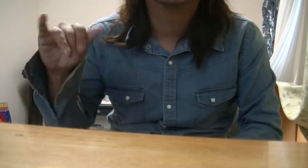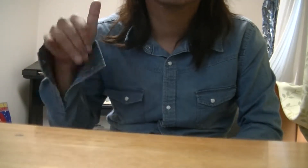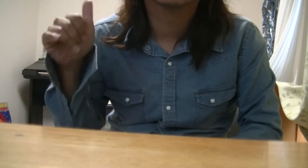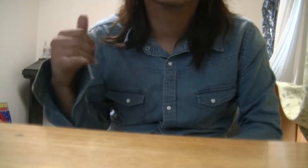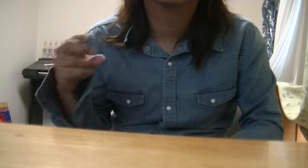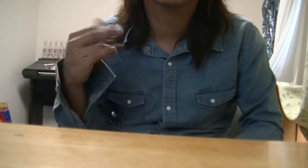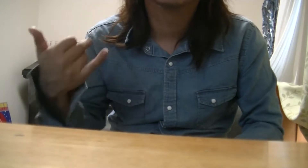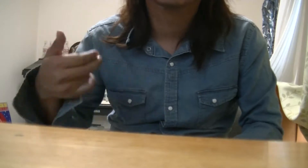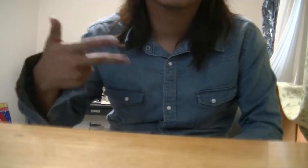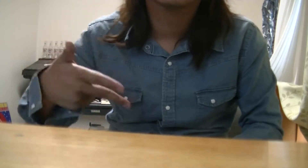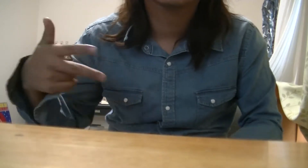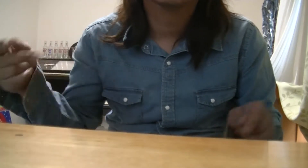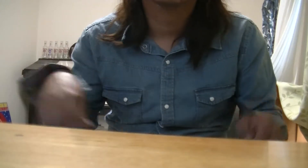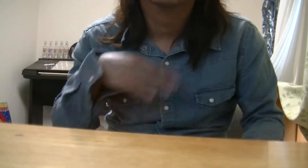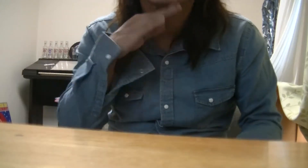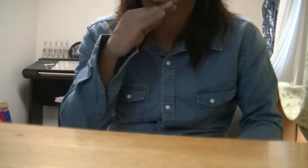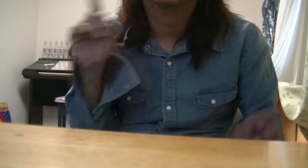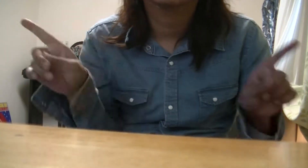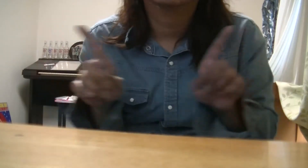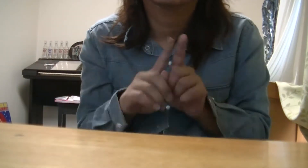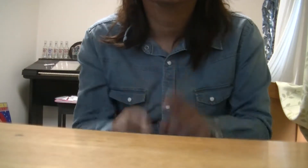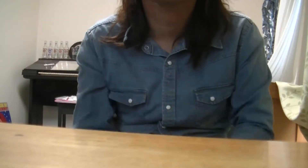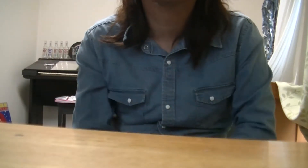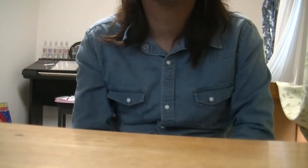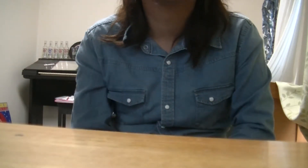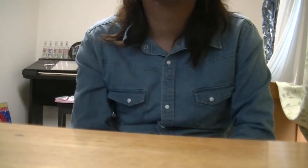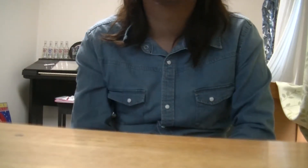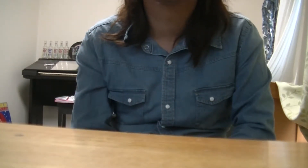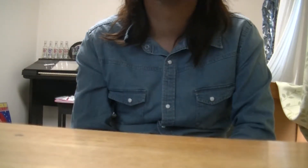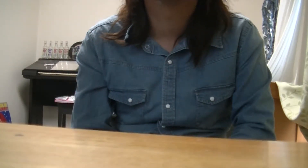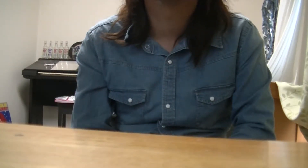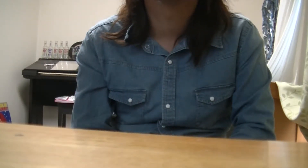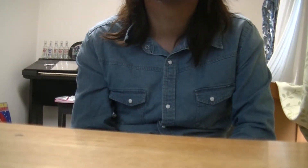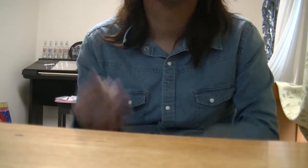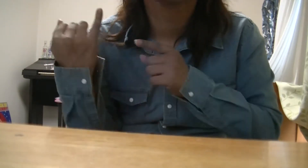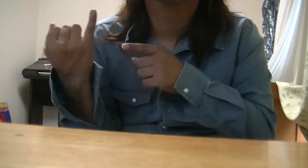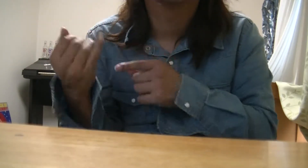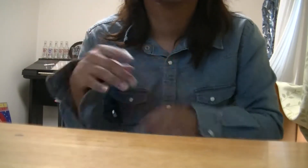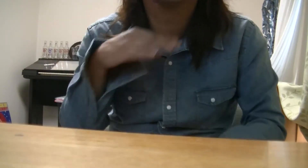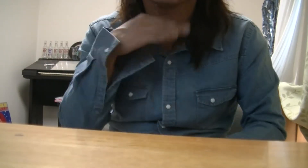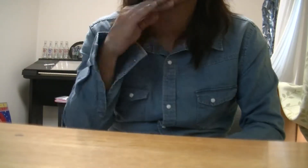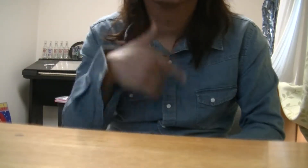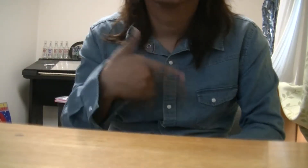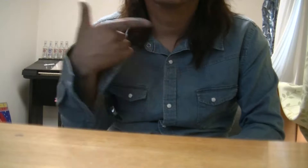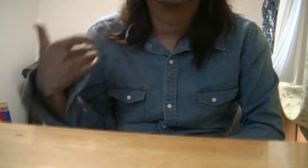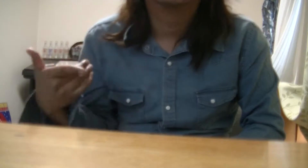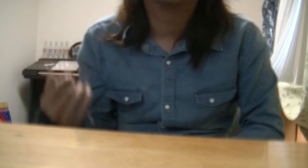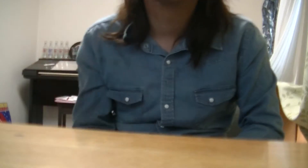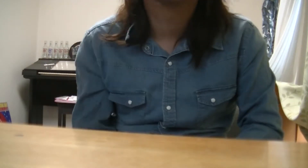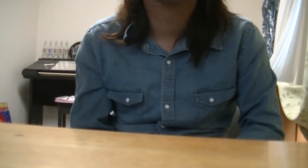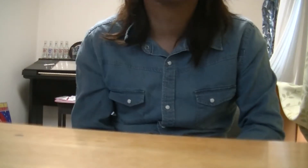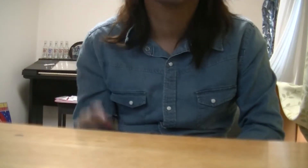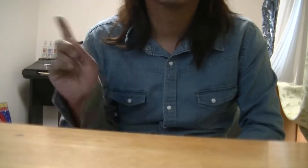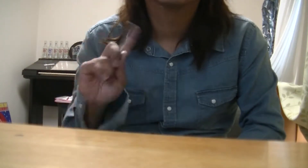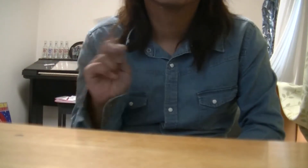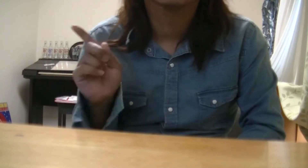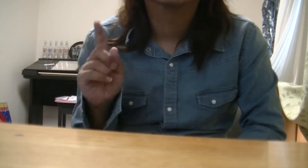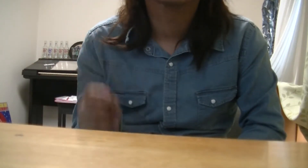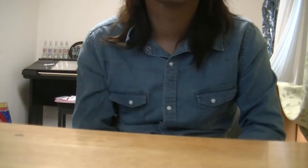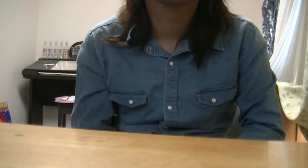ち合わせしようって約束するわけですよ。あでも彼女が遅れてくることもあるわな。どうするの。